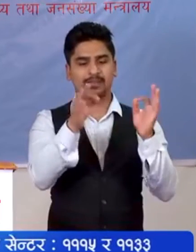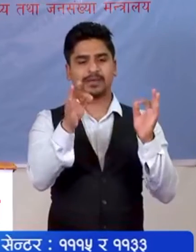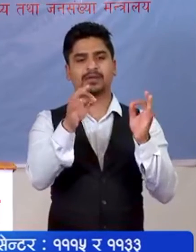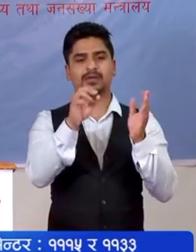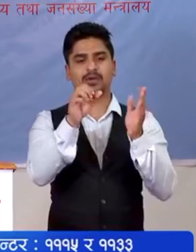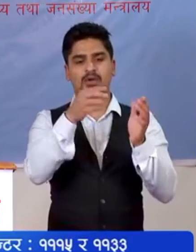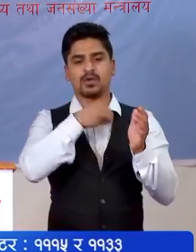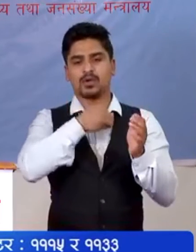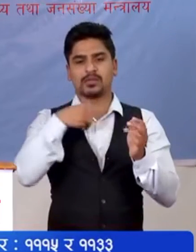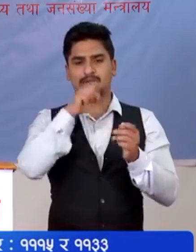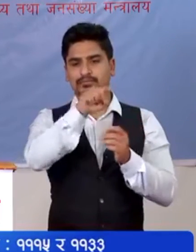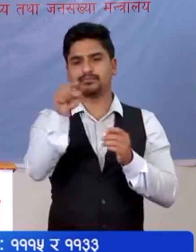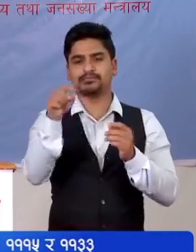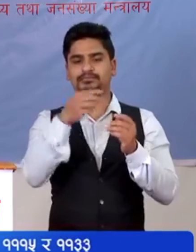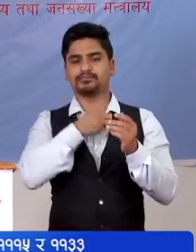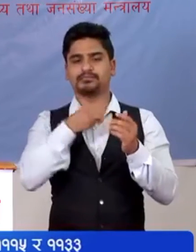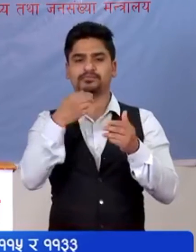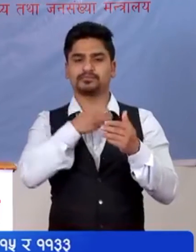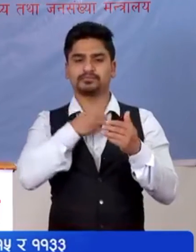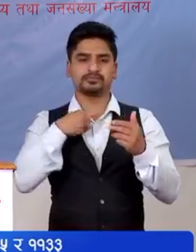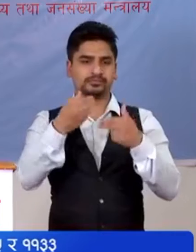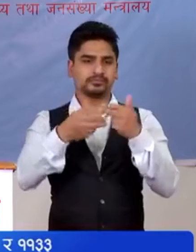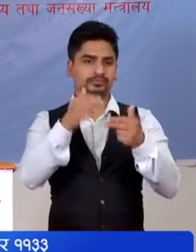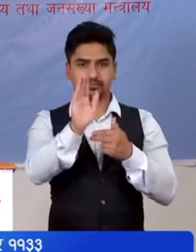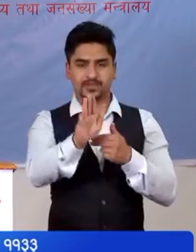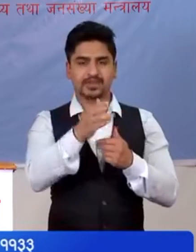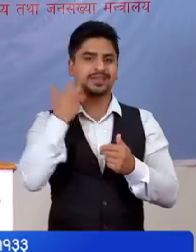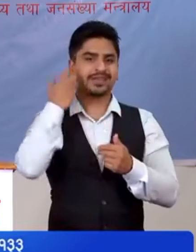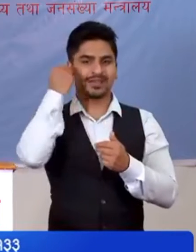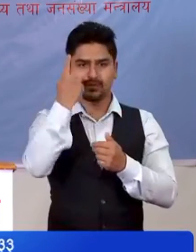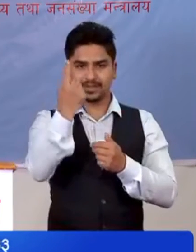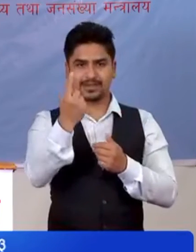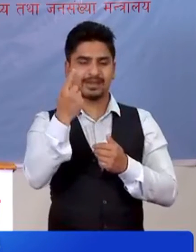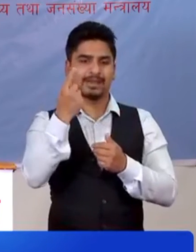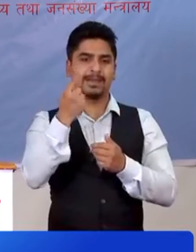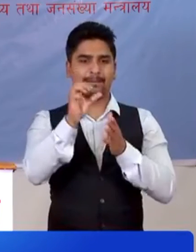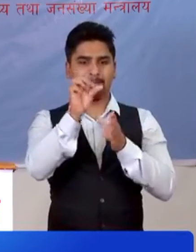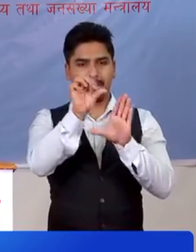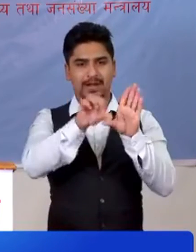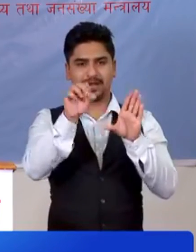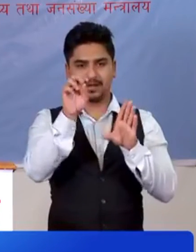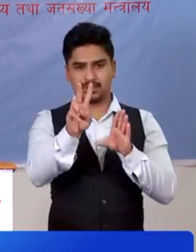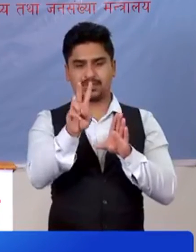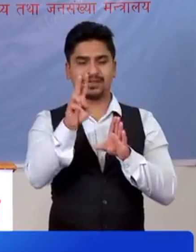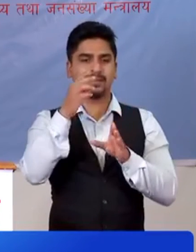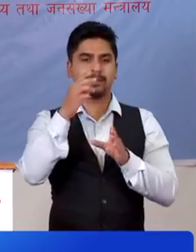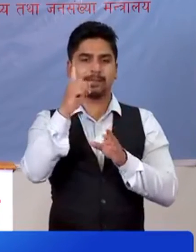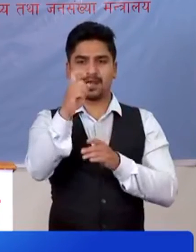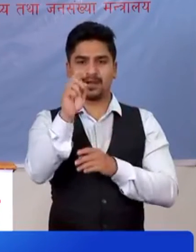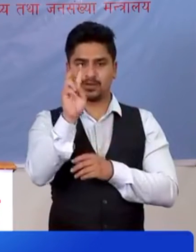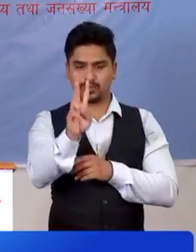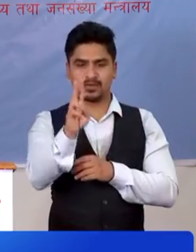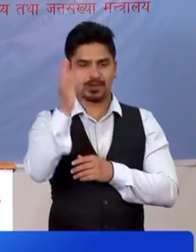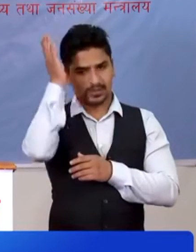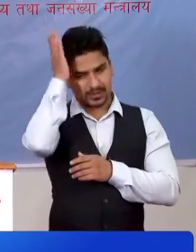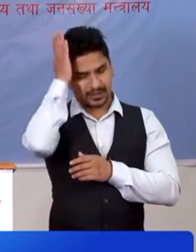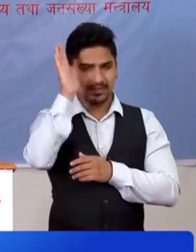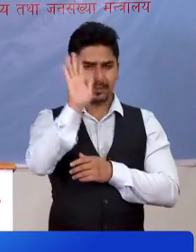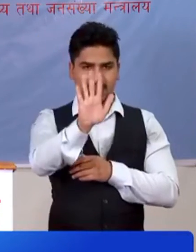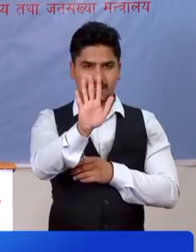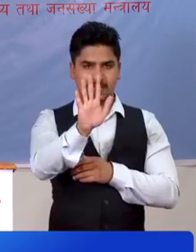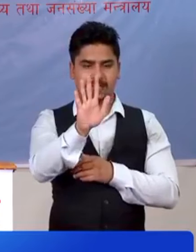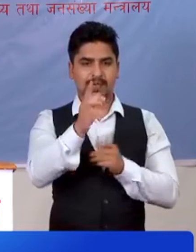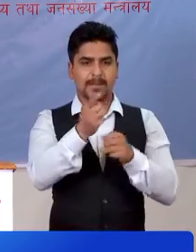अस्पतालमा उपचारार्थ हुनुहुन्छ। टेकुमा 1 जना, पाटनमा 2 जना, बागलुङमा 2 जना, धनगढीमा